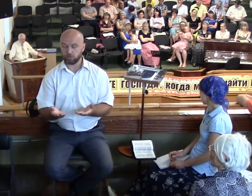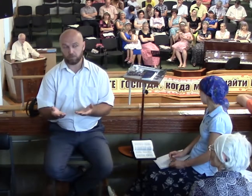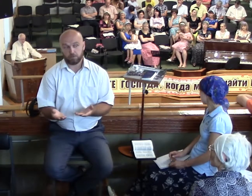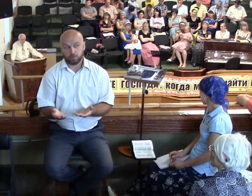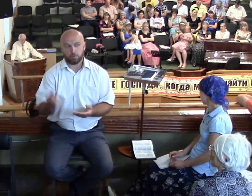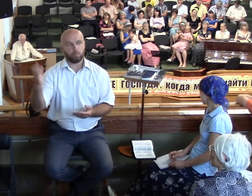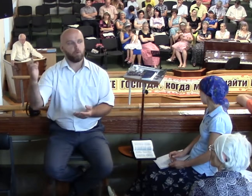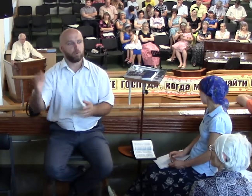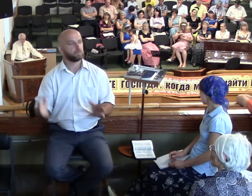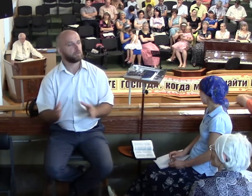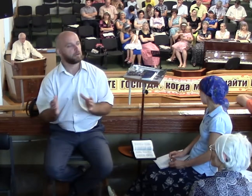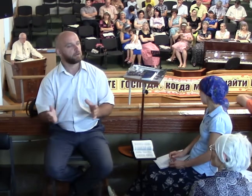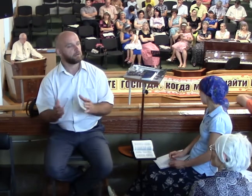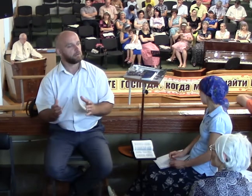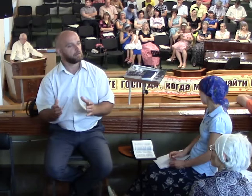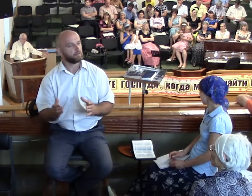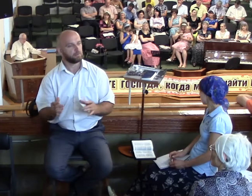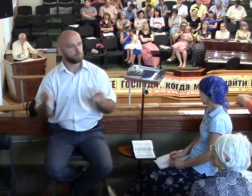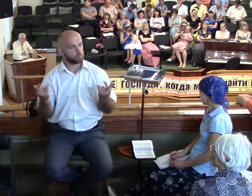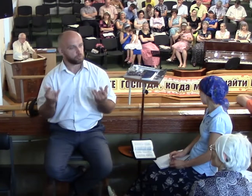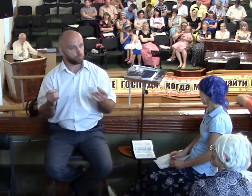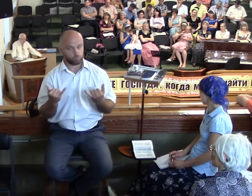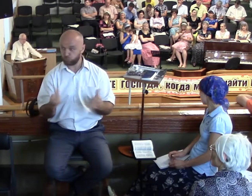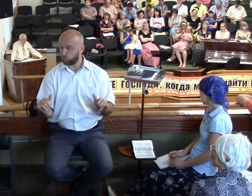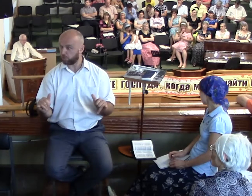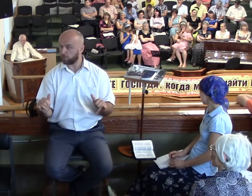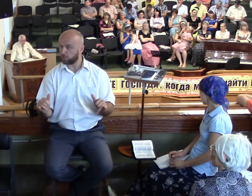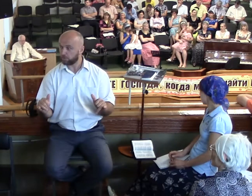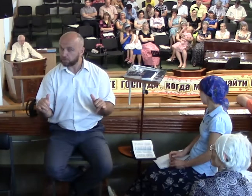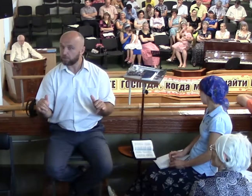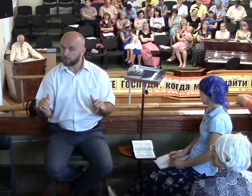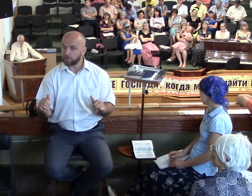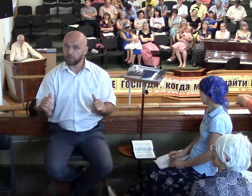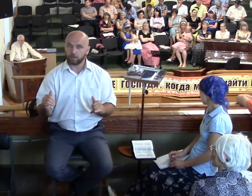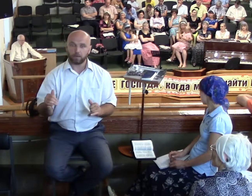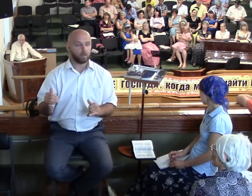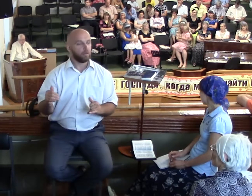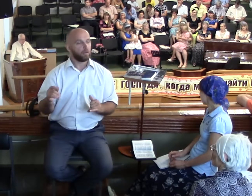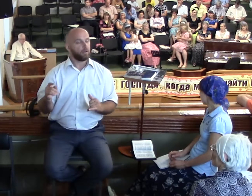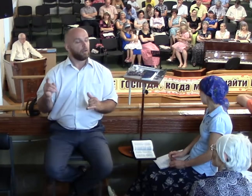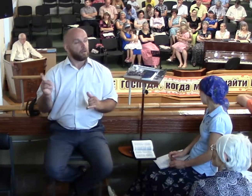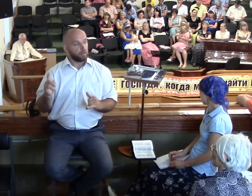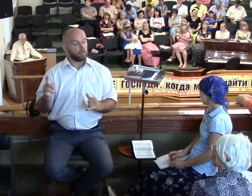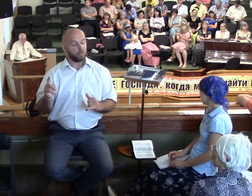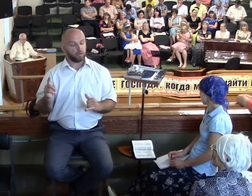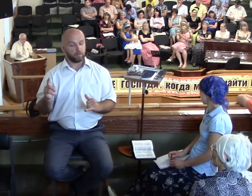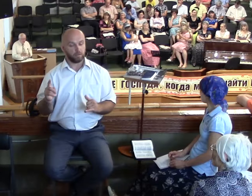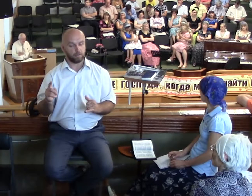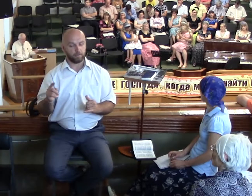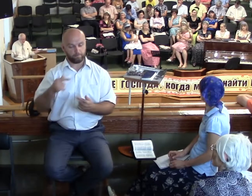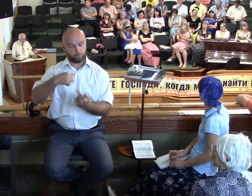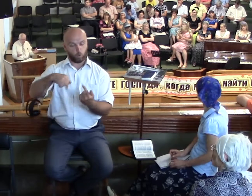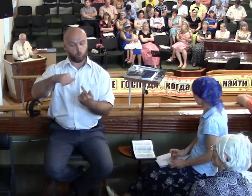нужны евнухи, которые были бы при царе, работники его канцелярии и всего, которые